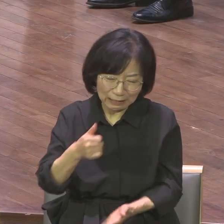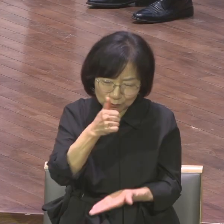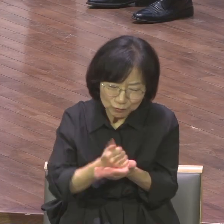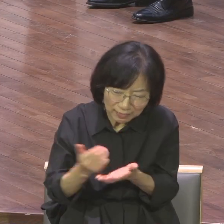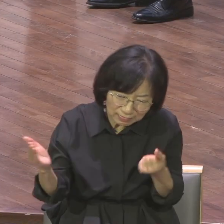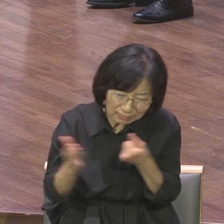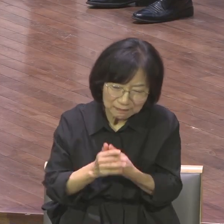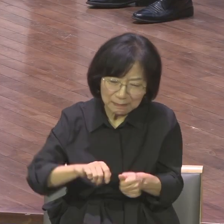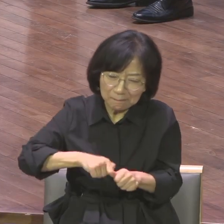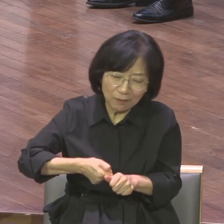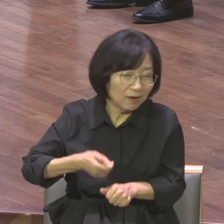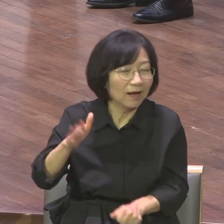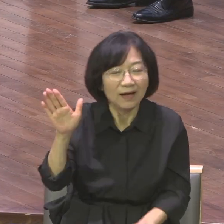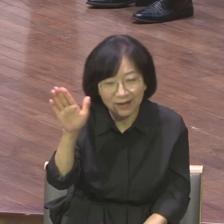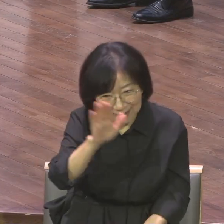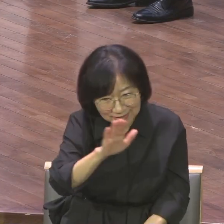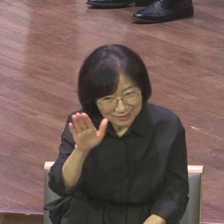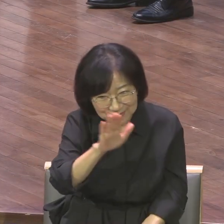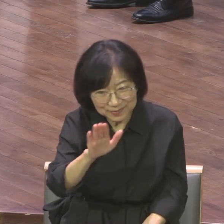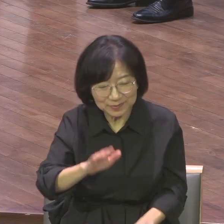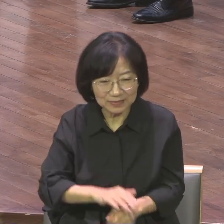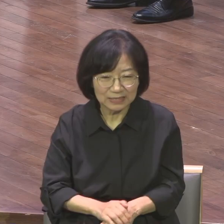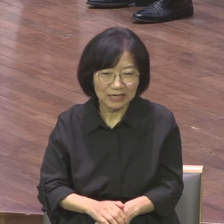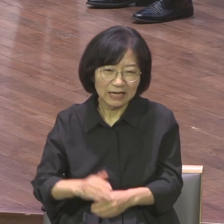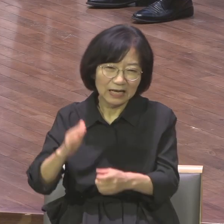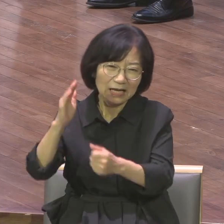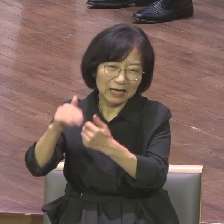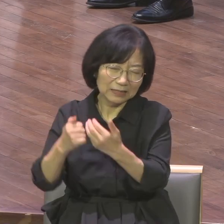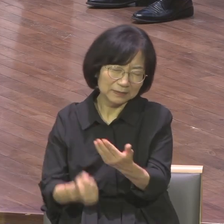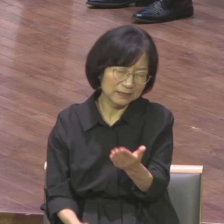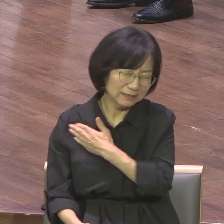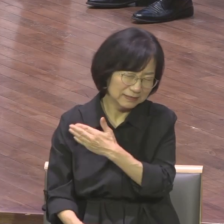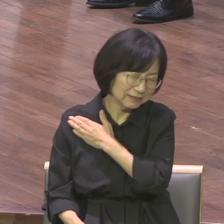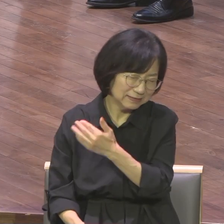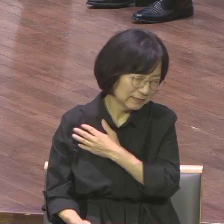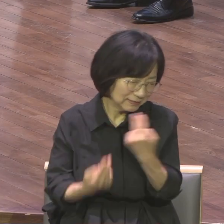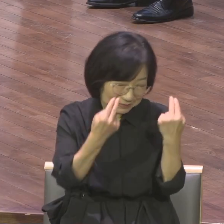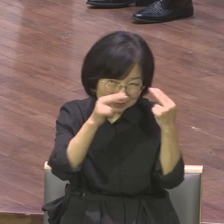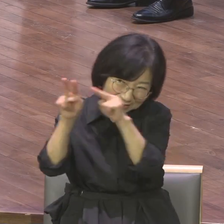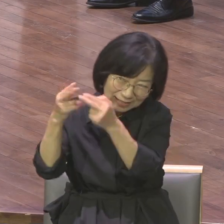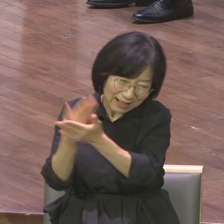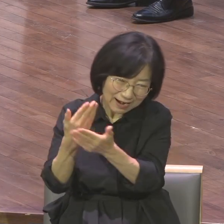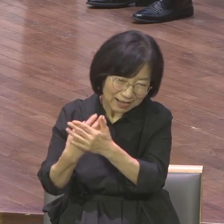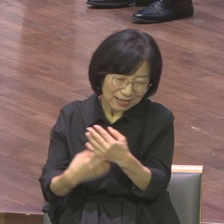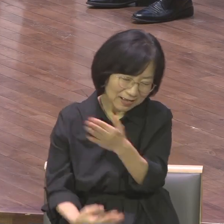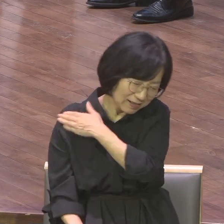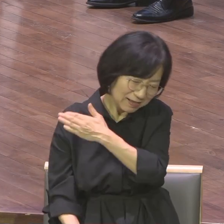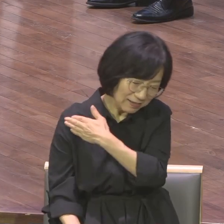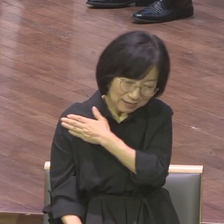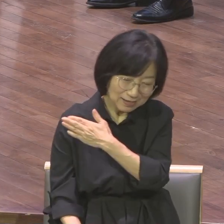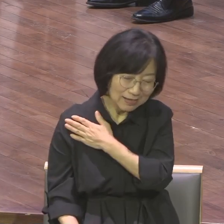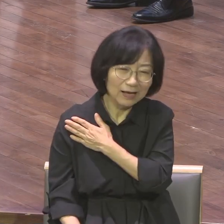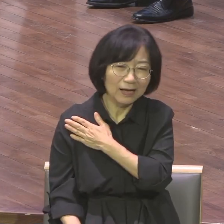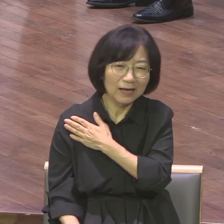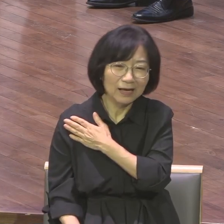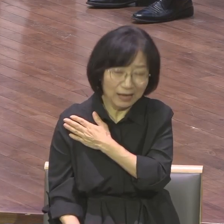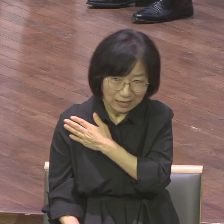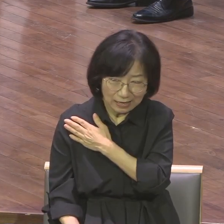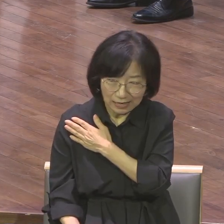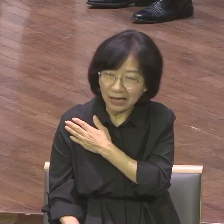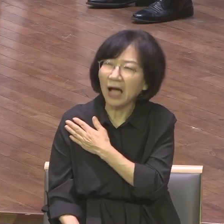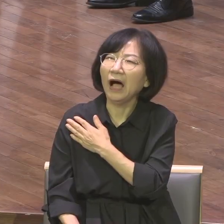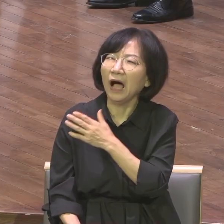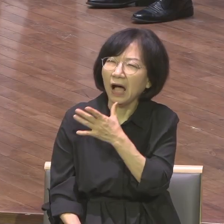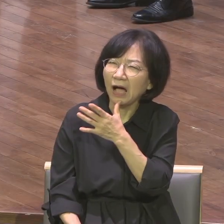아니고 하나님께서 내 시선을 하나님께로 고정시키라고. 아멘. 하나님께서 원하시는 하나님 본심을 알아야